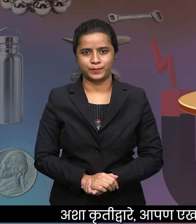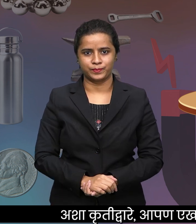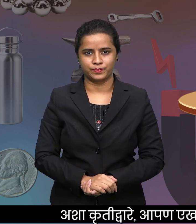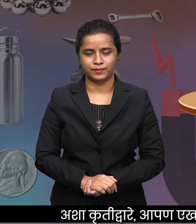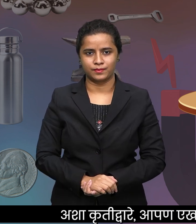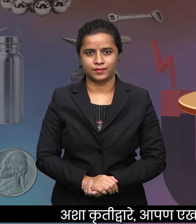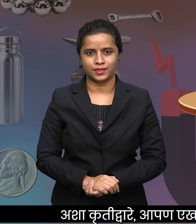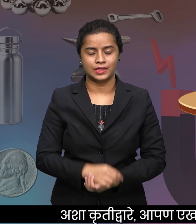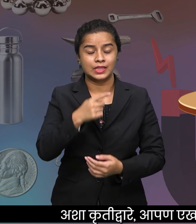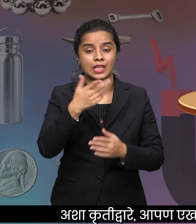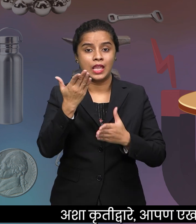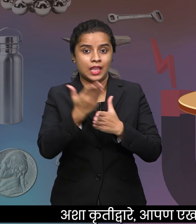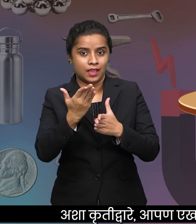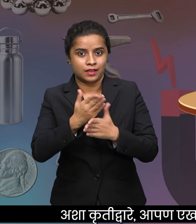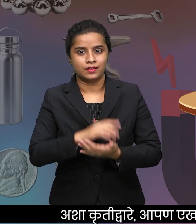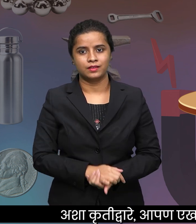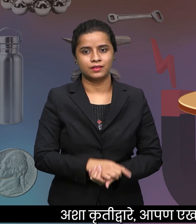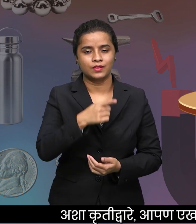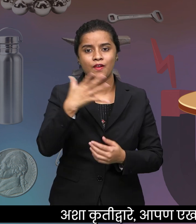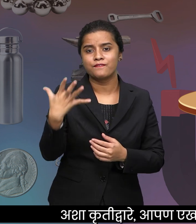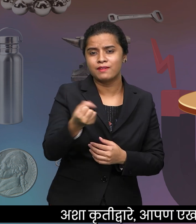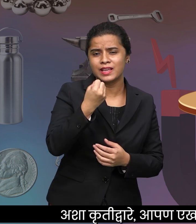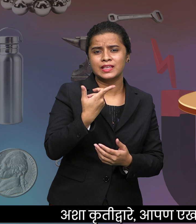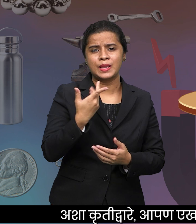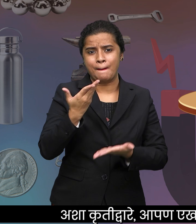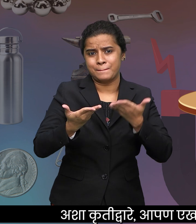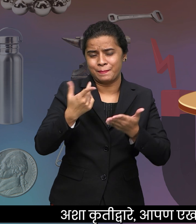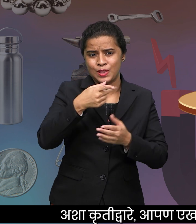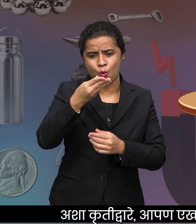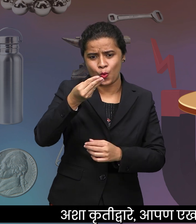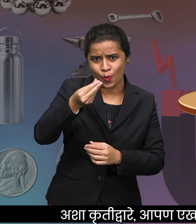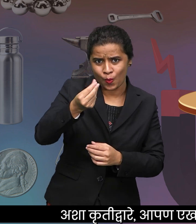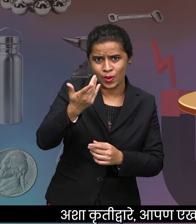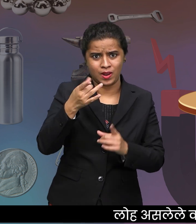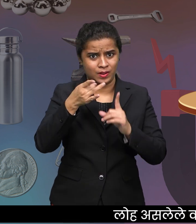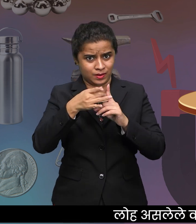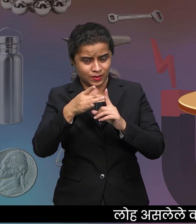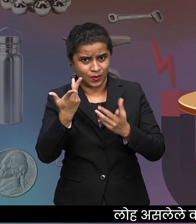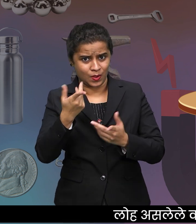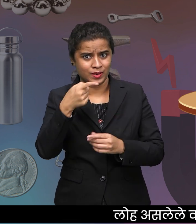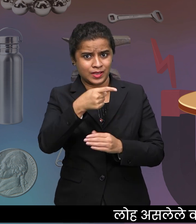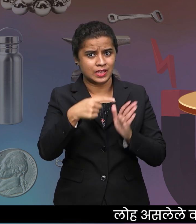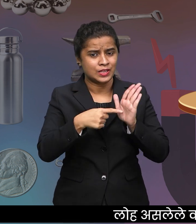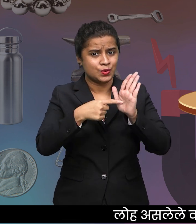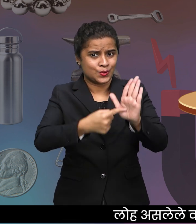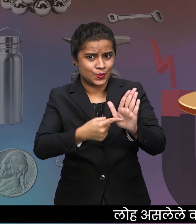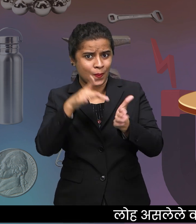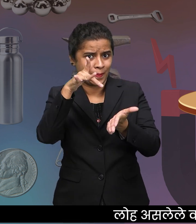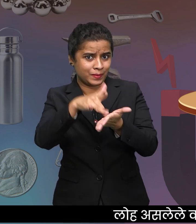अशा कृतीद्वारे आपण एखाद्या ठिकाणाहून माती किंवा वाळूमध्ये लोह असलेले कण आहेत का ते शोधू शकतो.